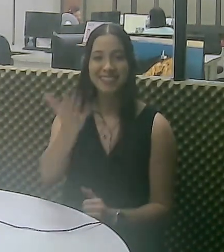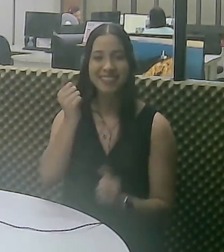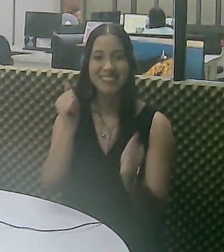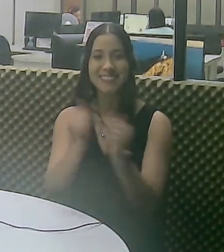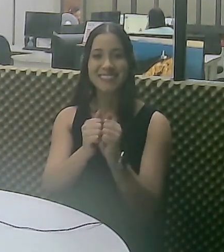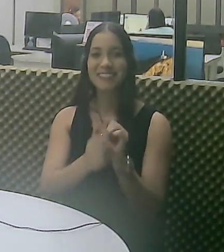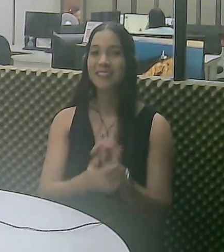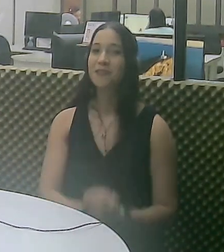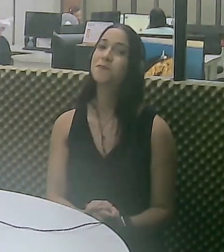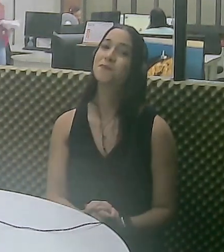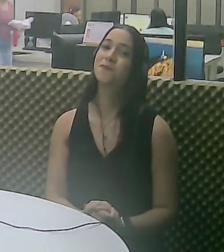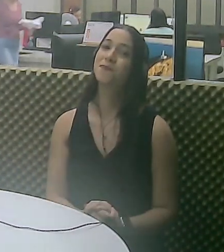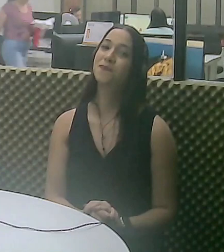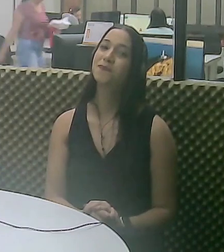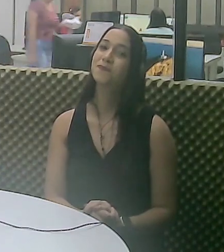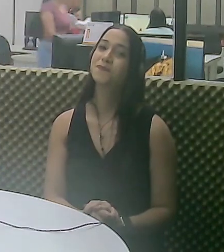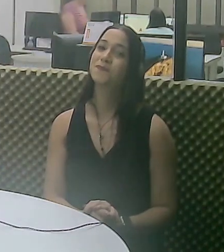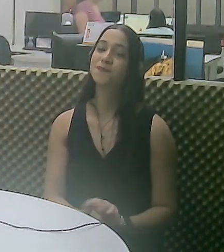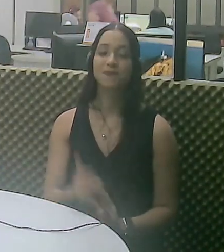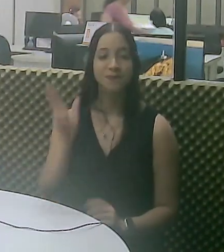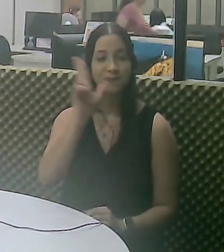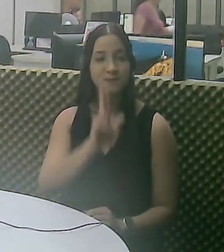Cidade. Vem com a gente!